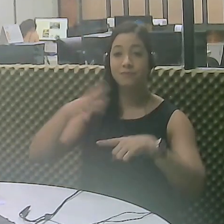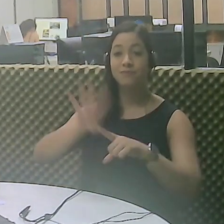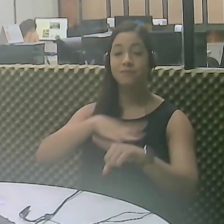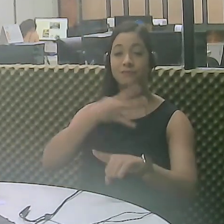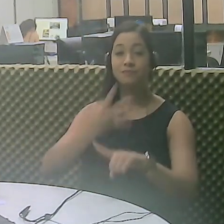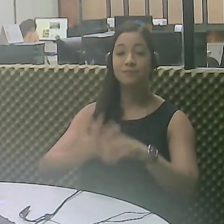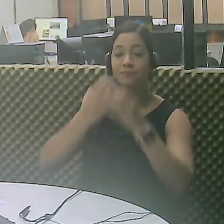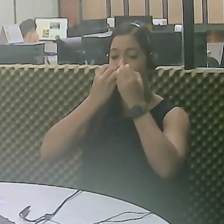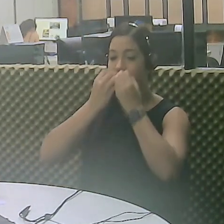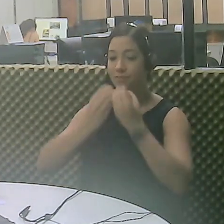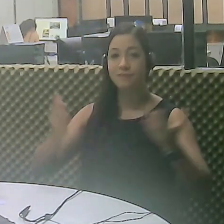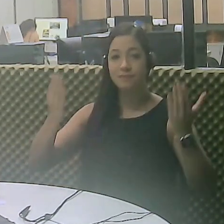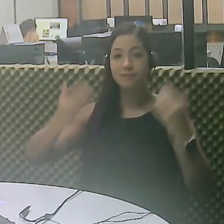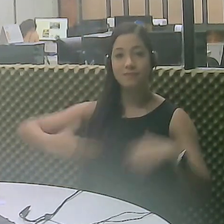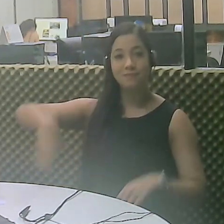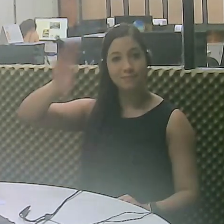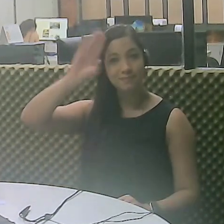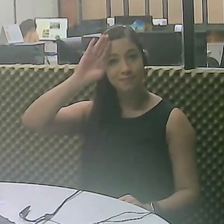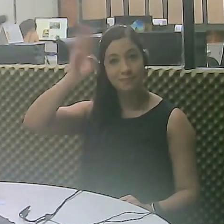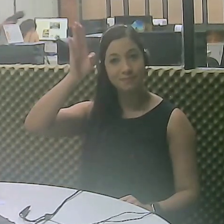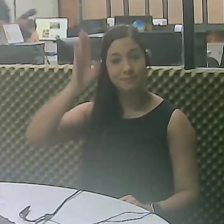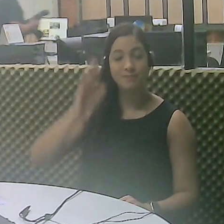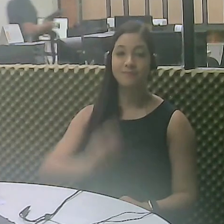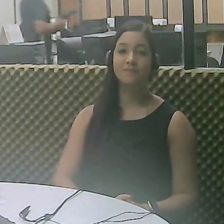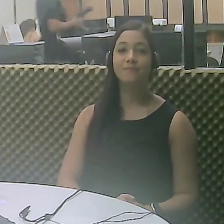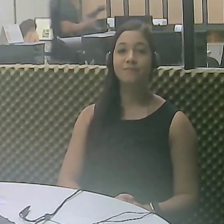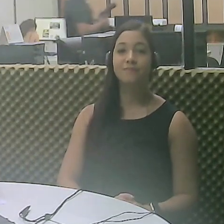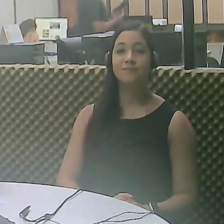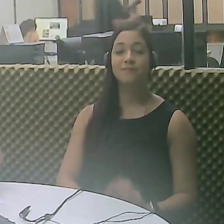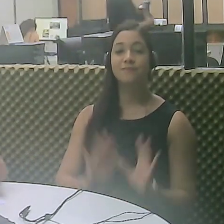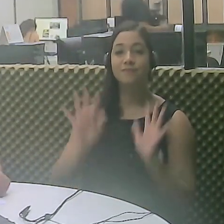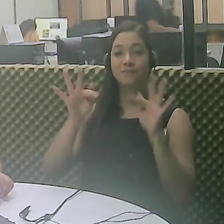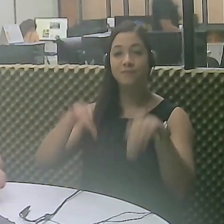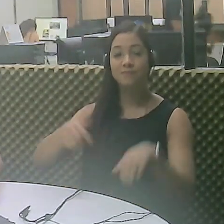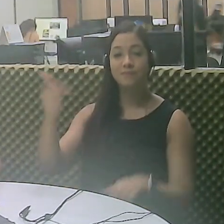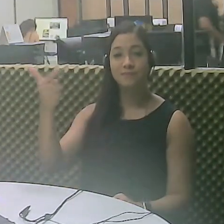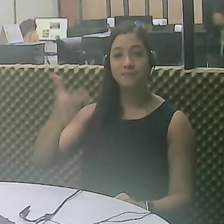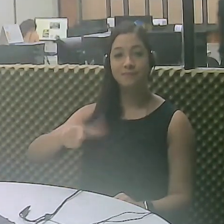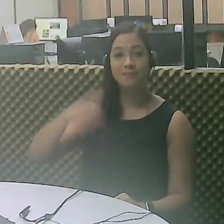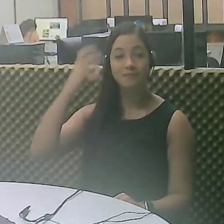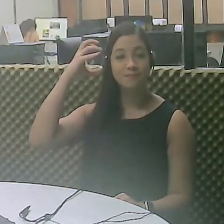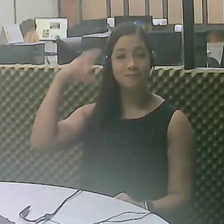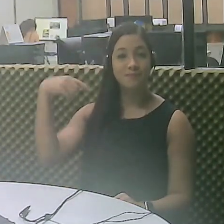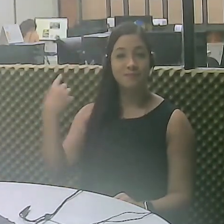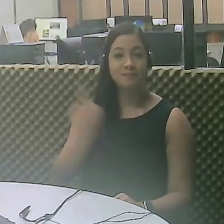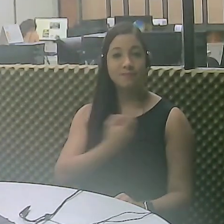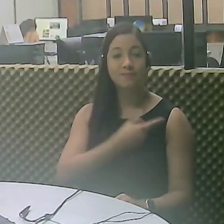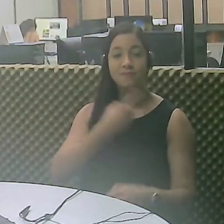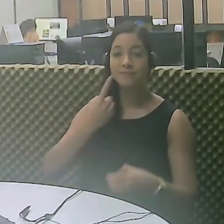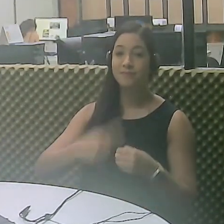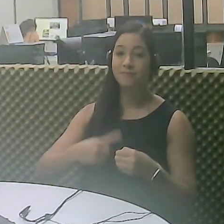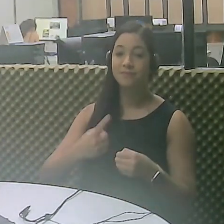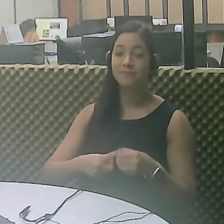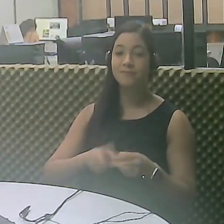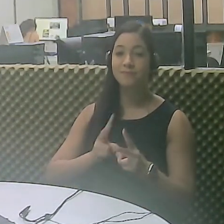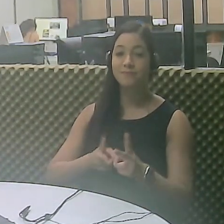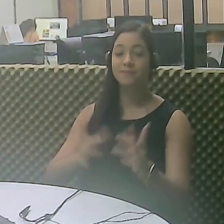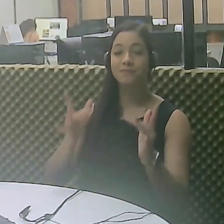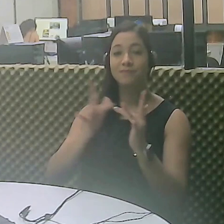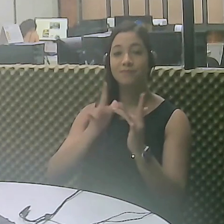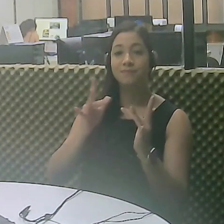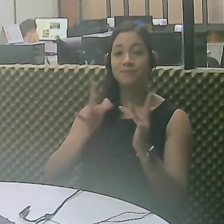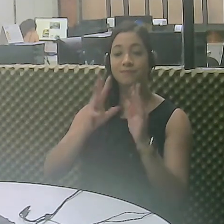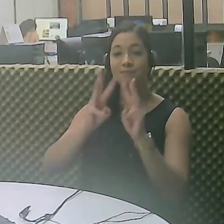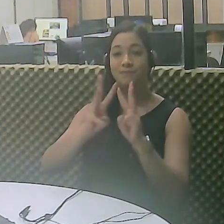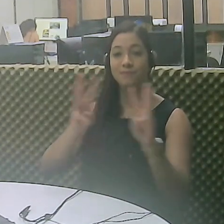Uberlândia. Fazer mais, fazer bem. Até a próxima. Fica por aqui mais uma edição do programa da Rádio Nossa